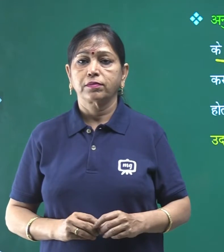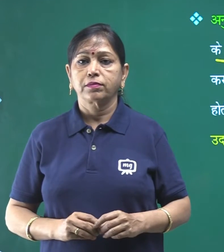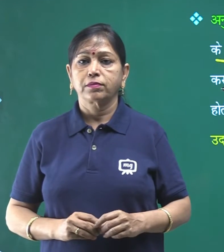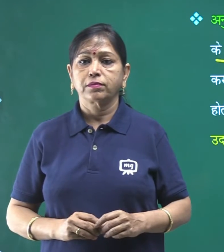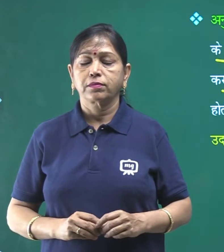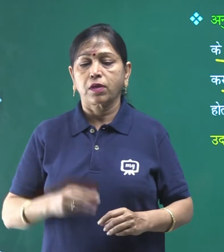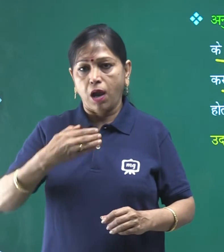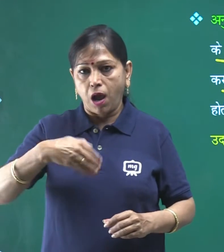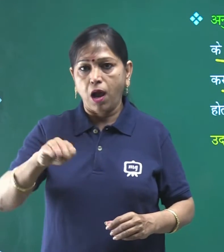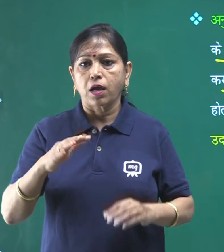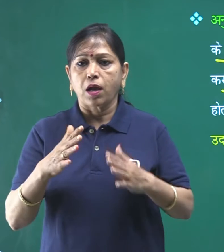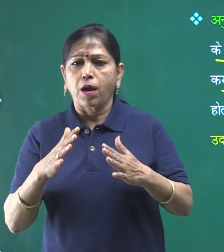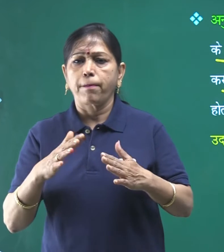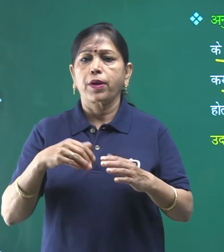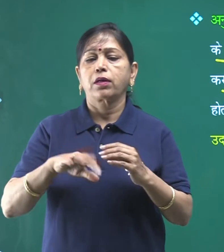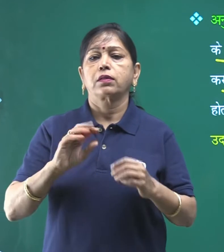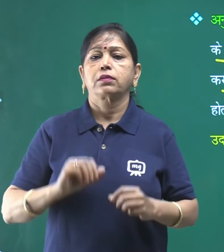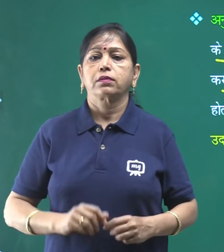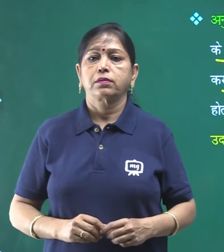आगे कंपन करते हैं।